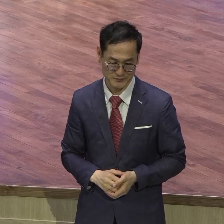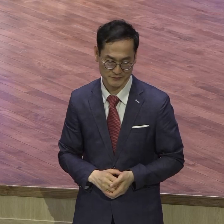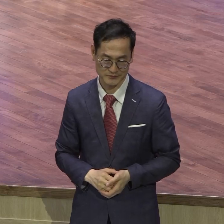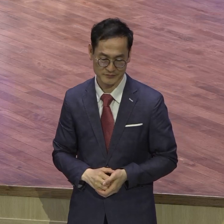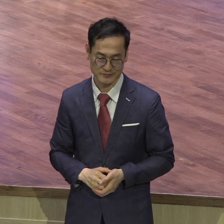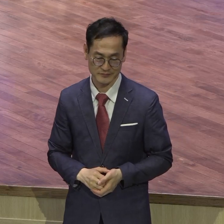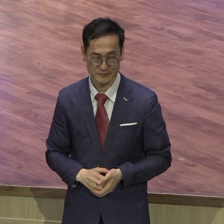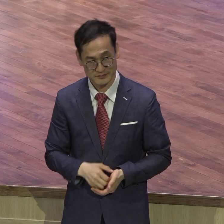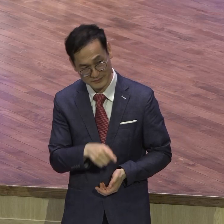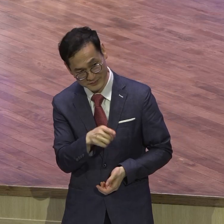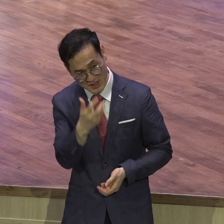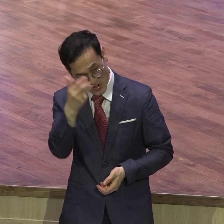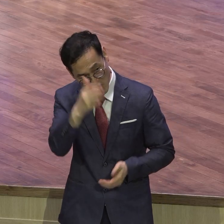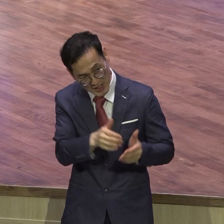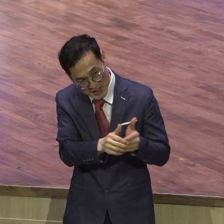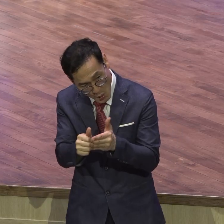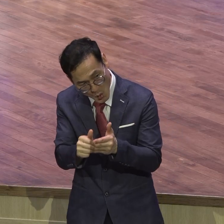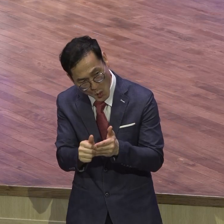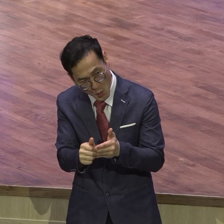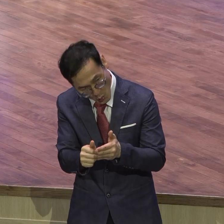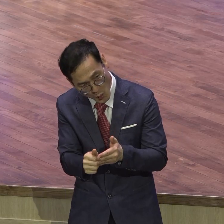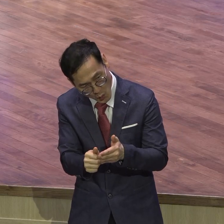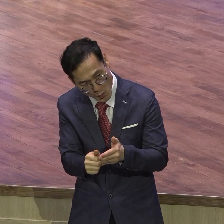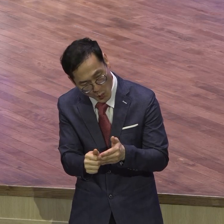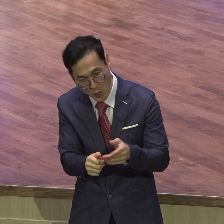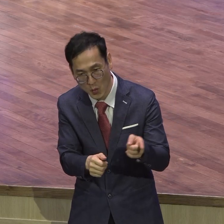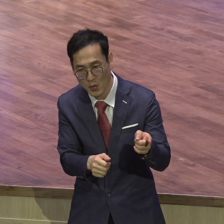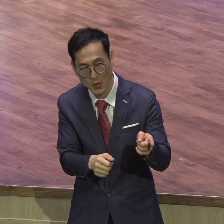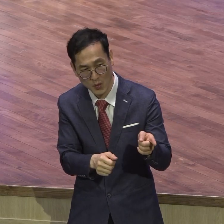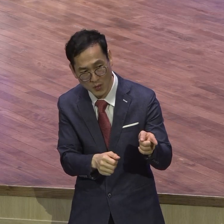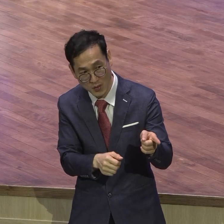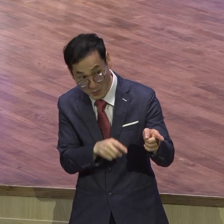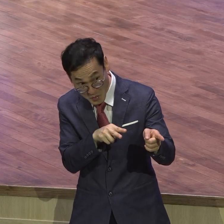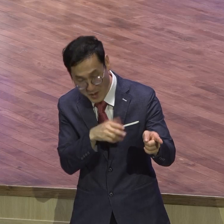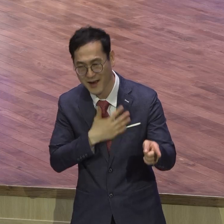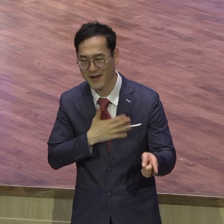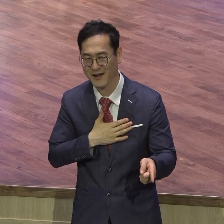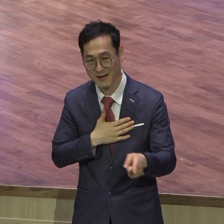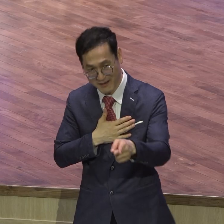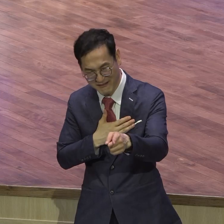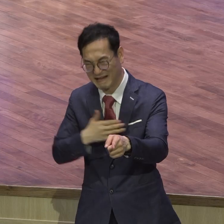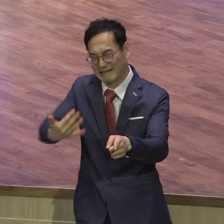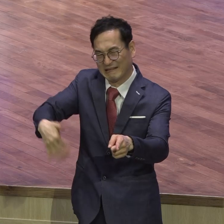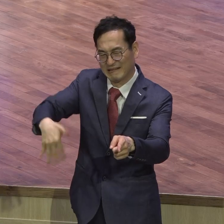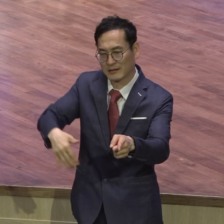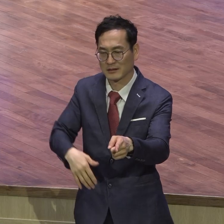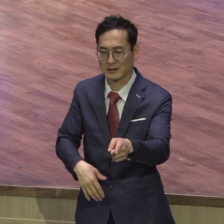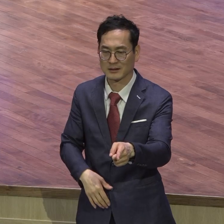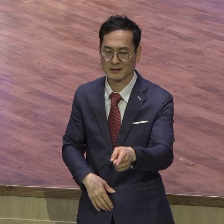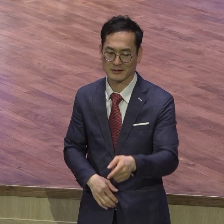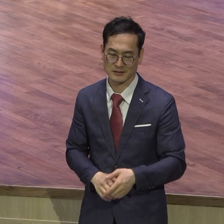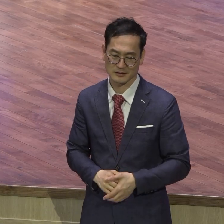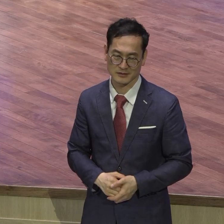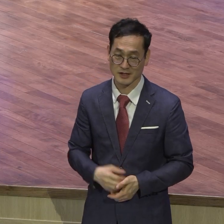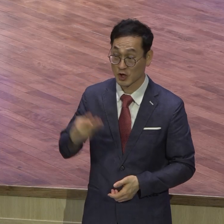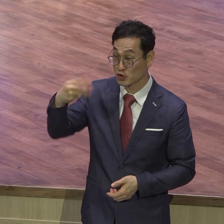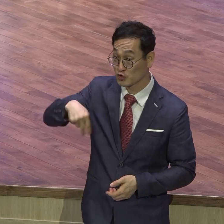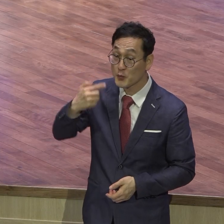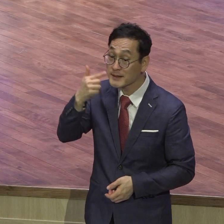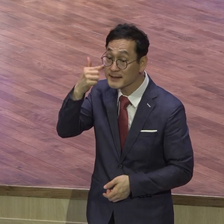성령 인도를 참 잘 받는다 그걸 느껴야 돼요 유 목사님은 그래요